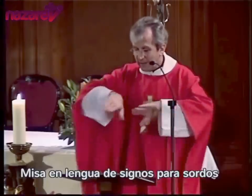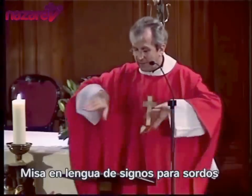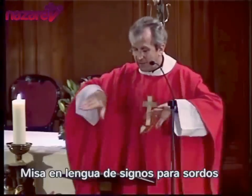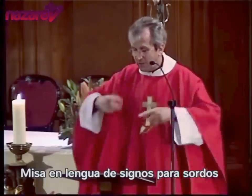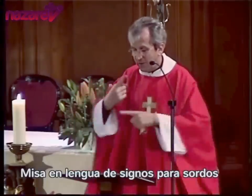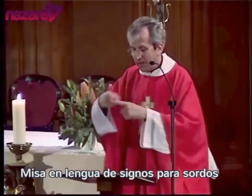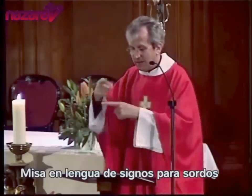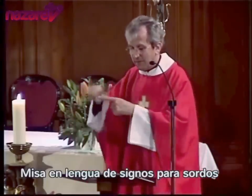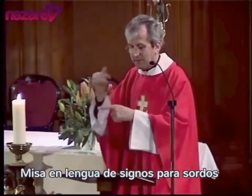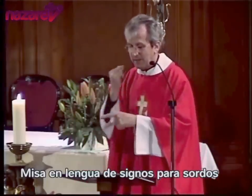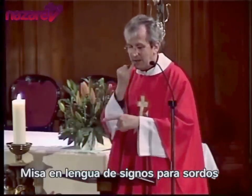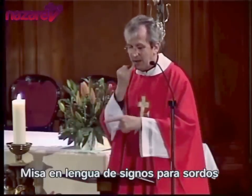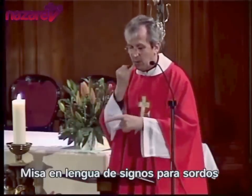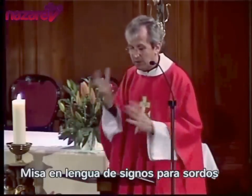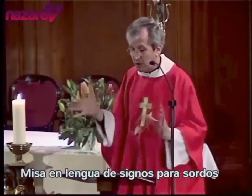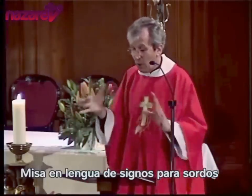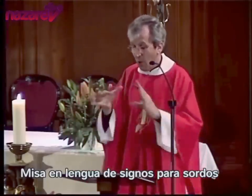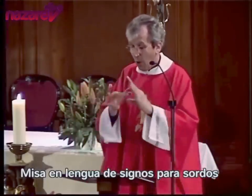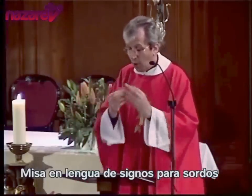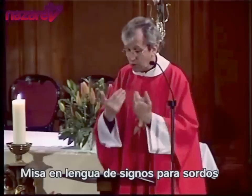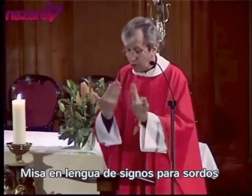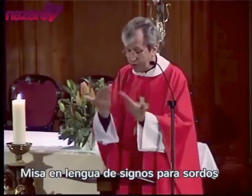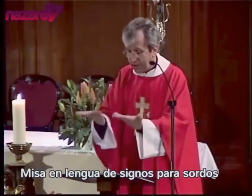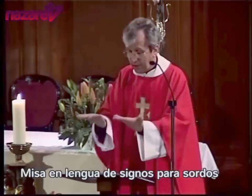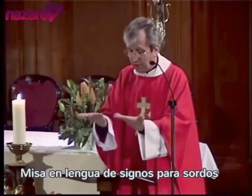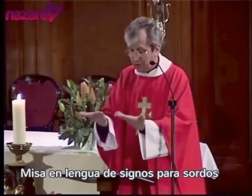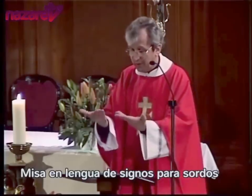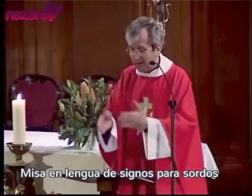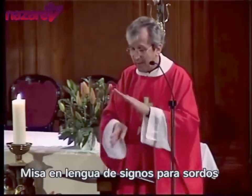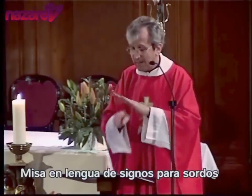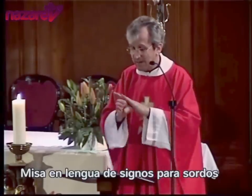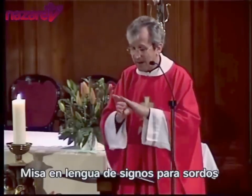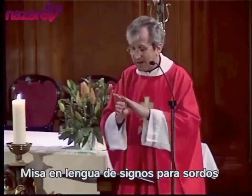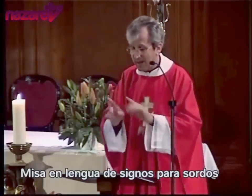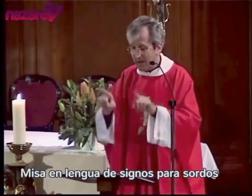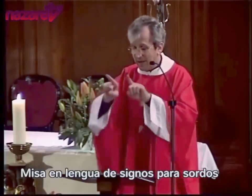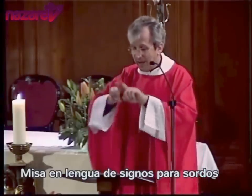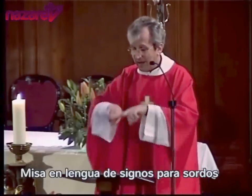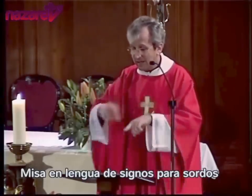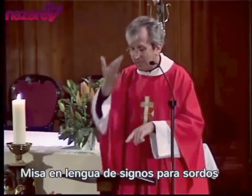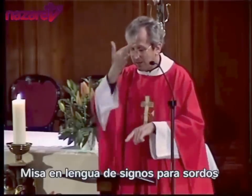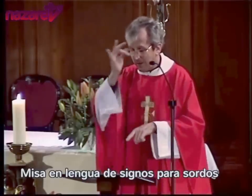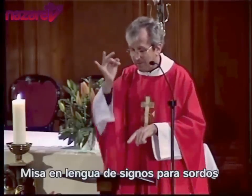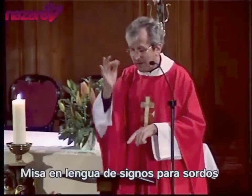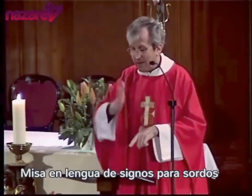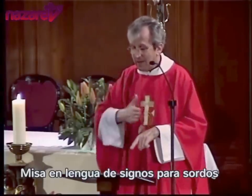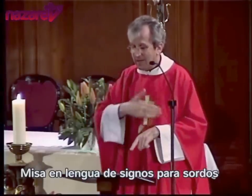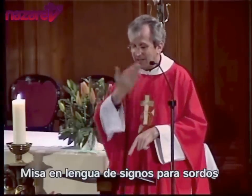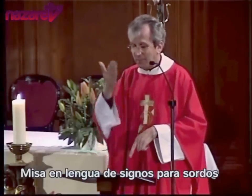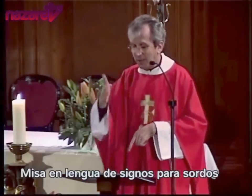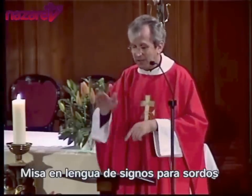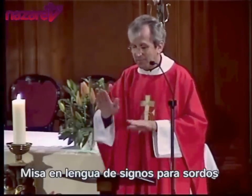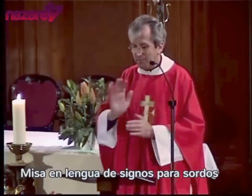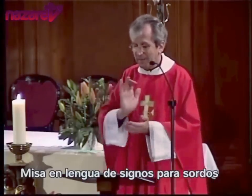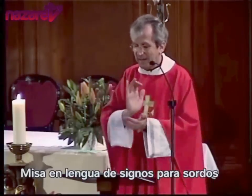había dividido en diversidad de lenguas, os conceda el don de la perseverancia en esta misma fe, y